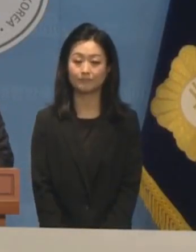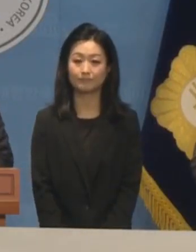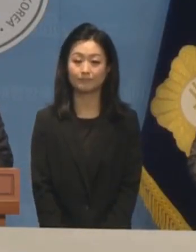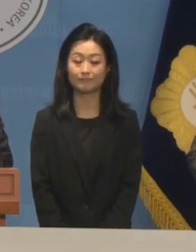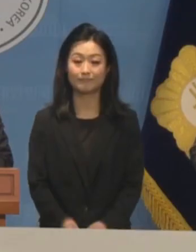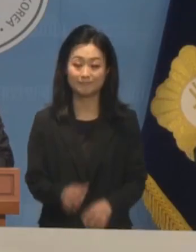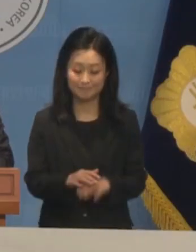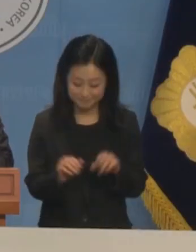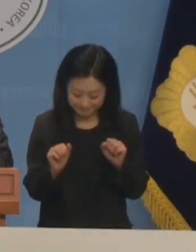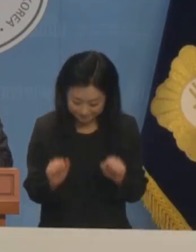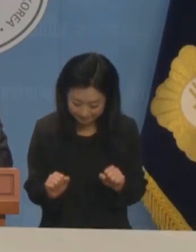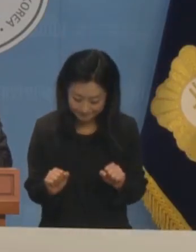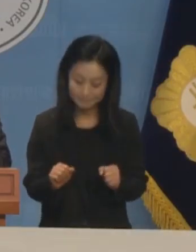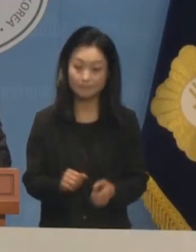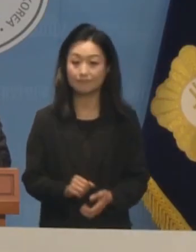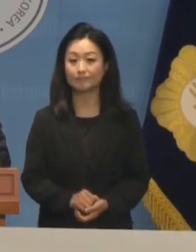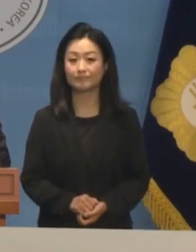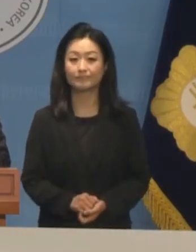예, 안녕하십니까.